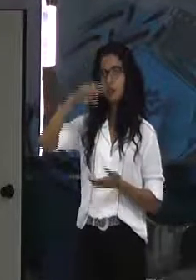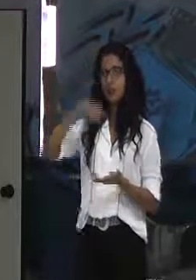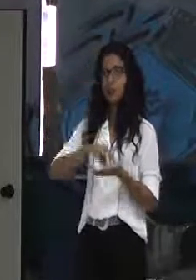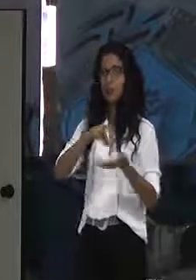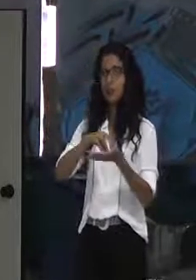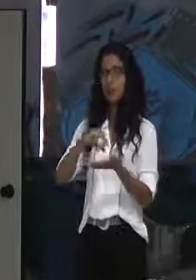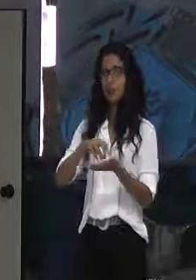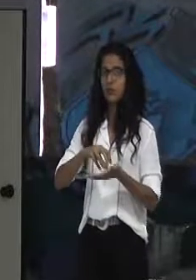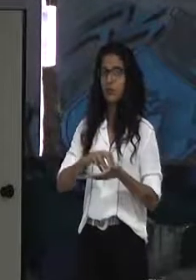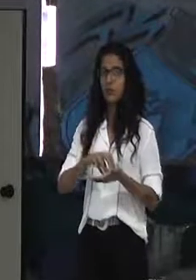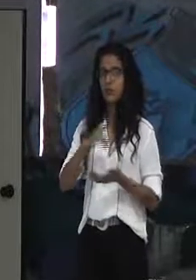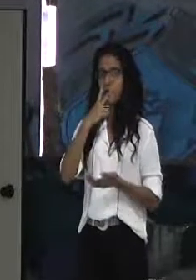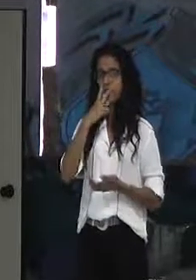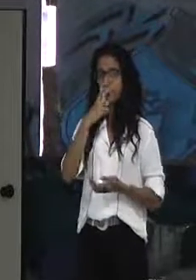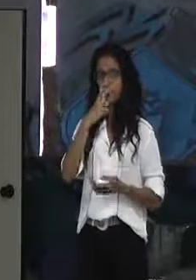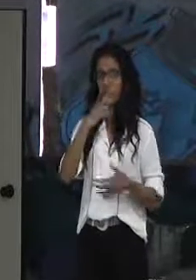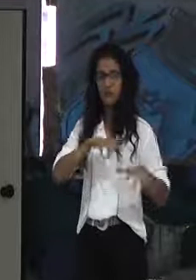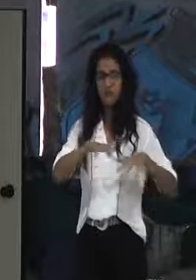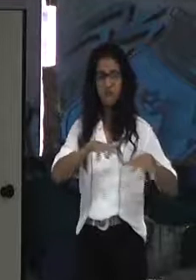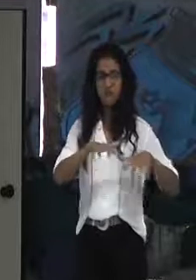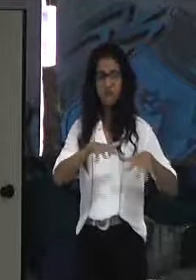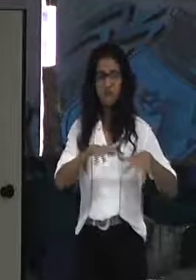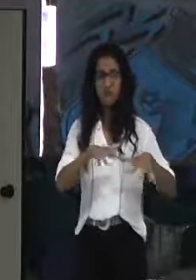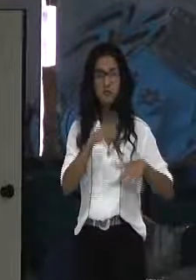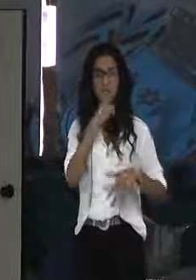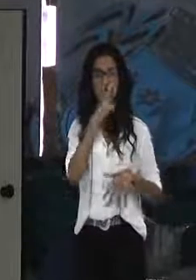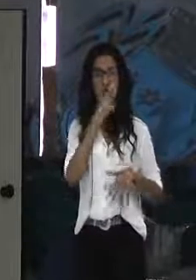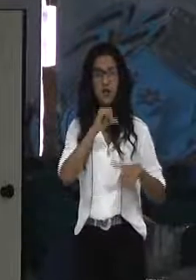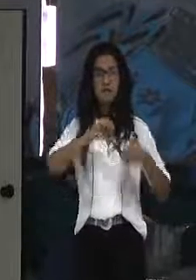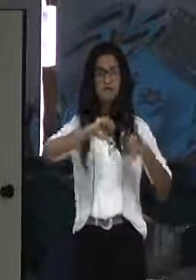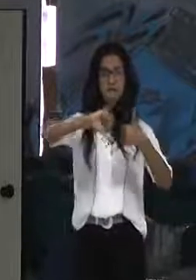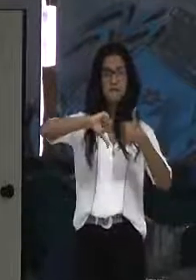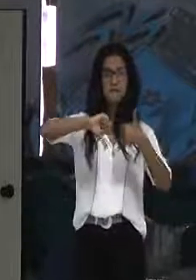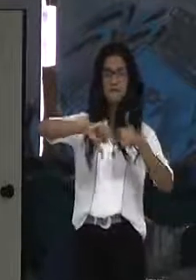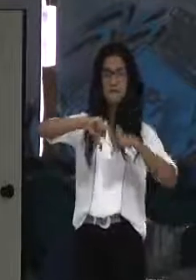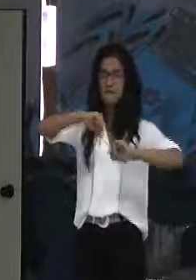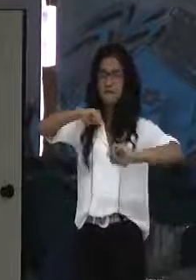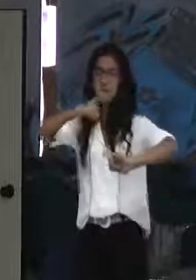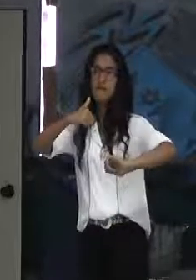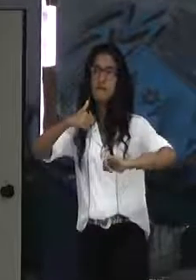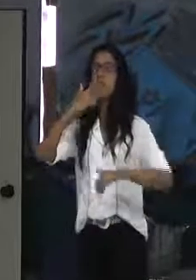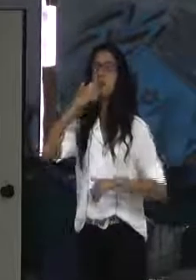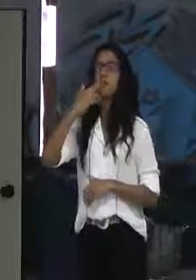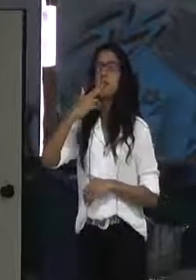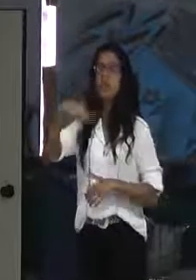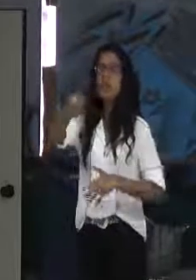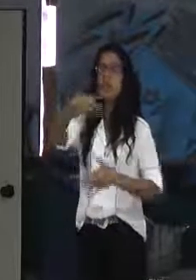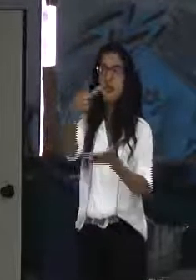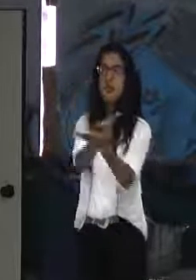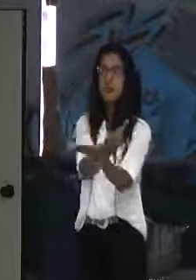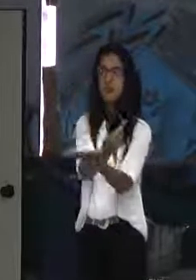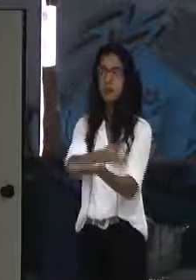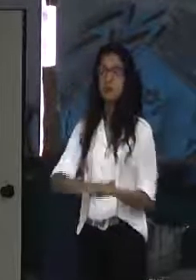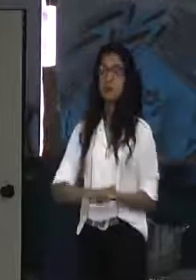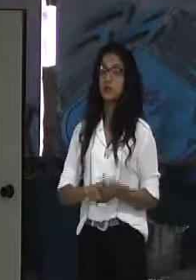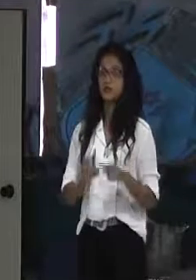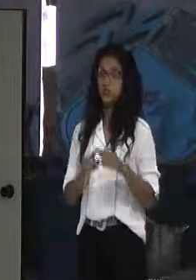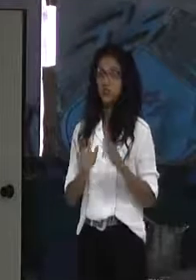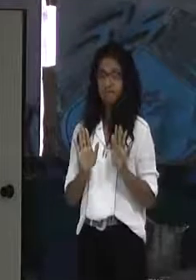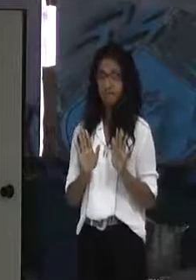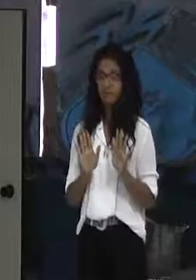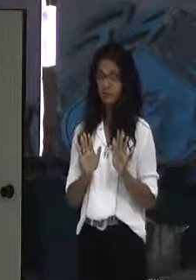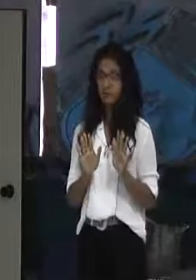cidade taxou o nosso movimento de agorentos, porque nós estávamos agorando de que tudo ia dar errado. Na verdade,